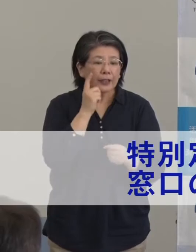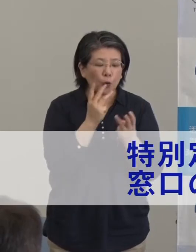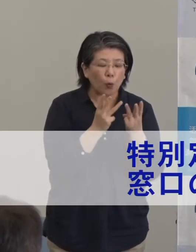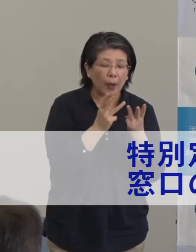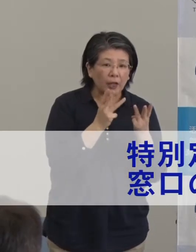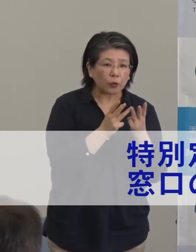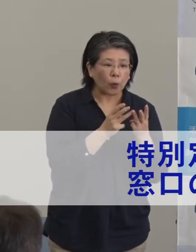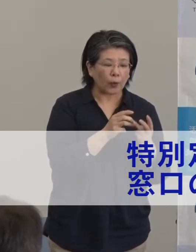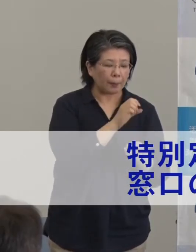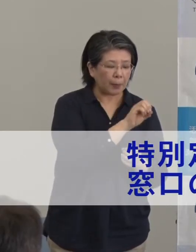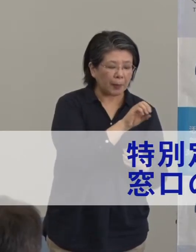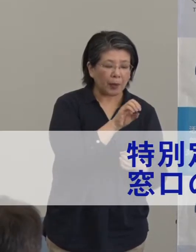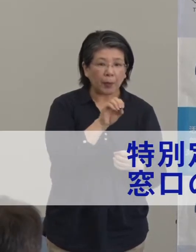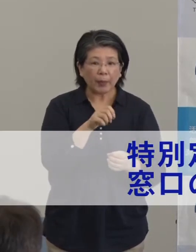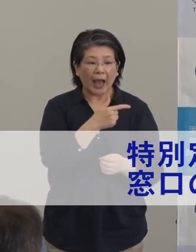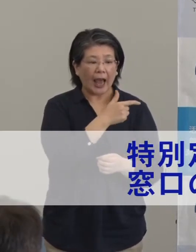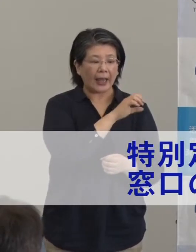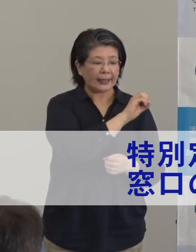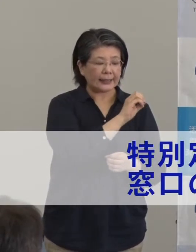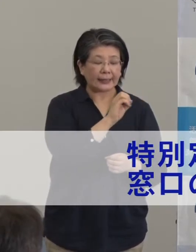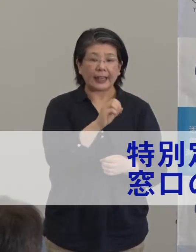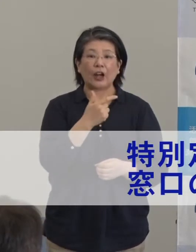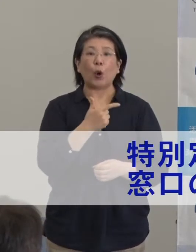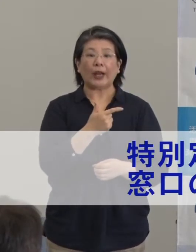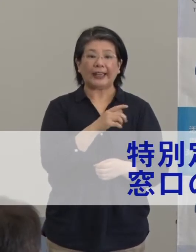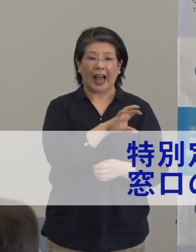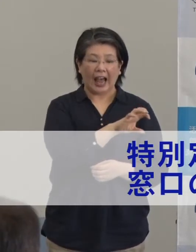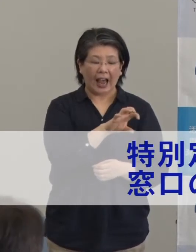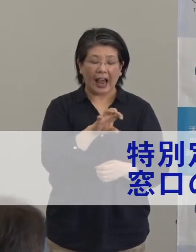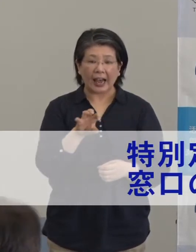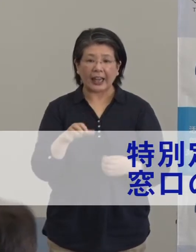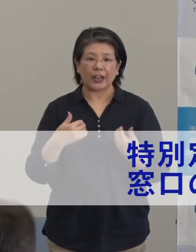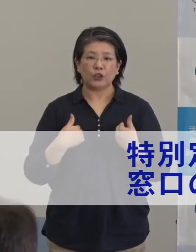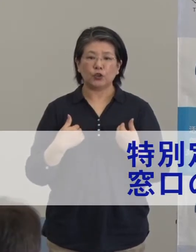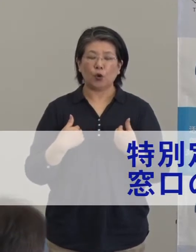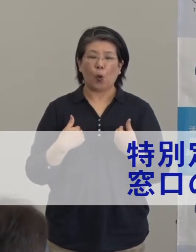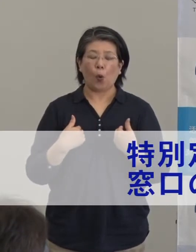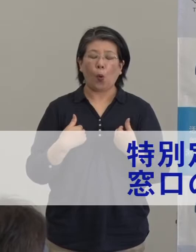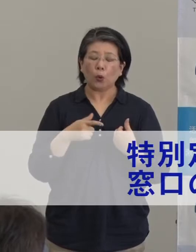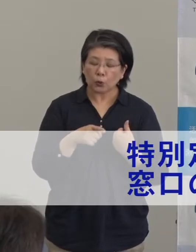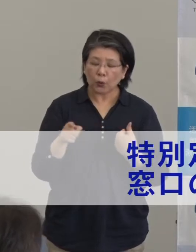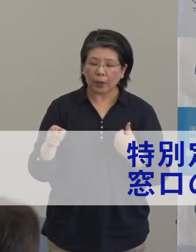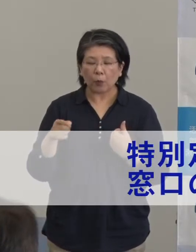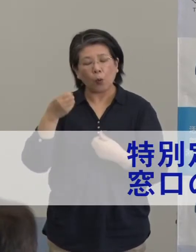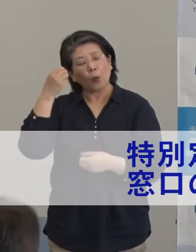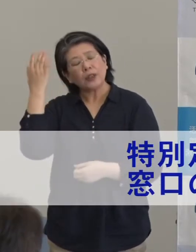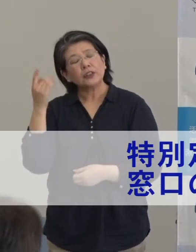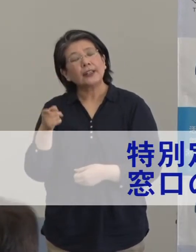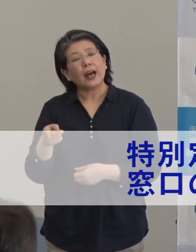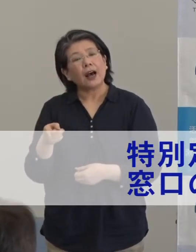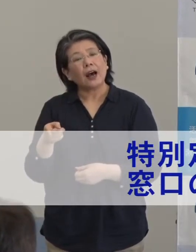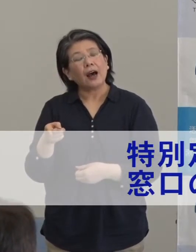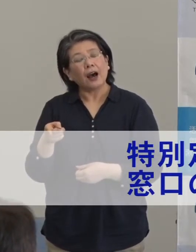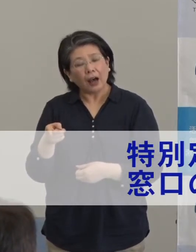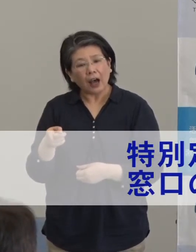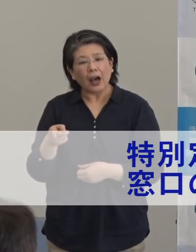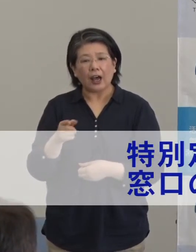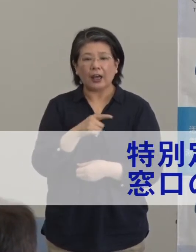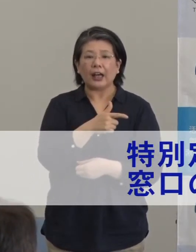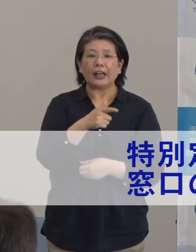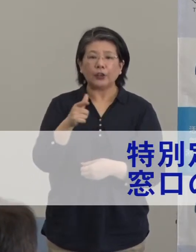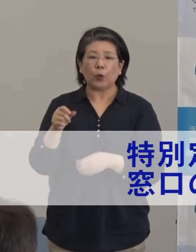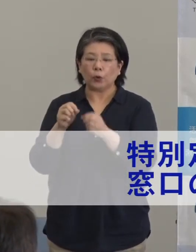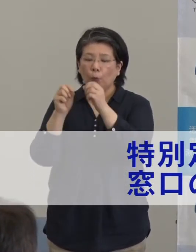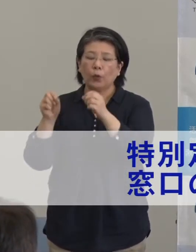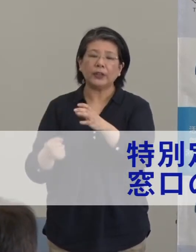ですが、最初に設定をした6桁の暗証番号を忘れている人、したがってそれを更新しなきゃならない人、あるいはこ